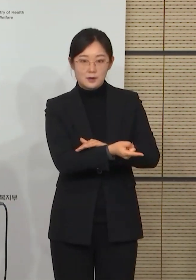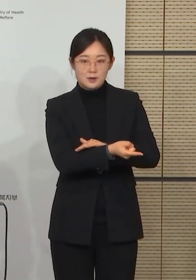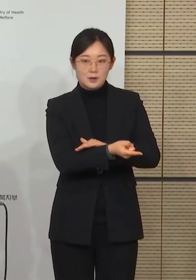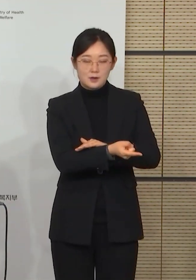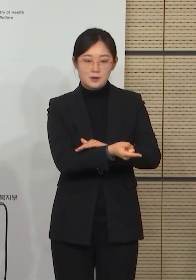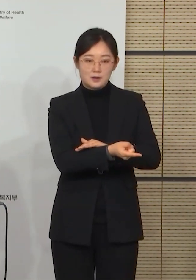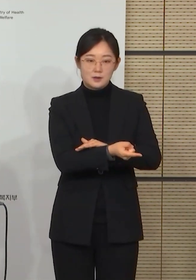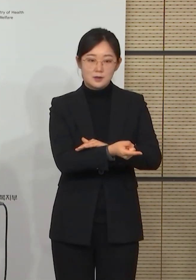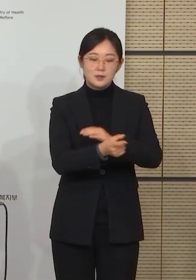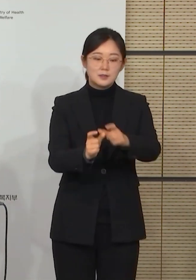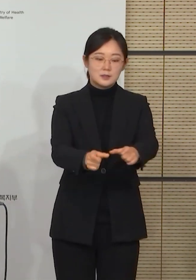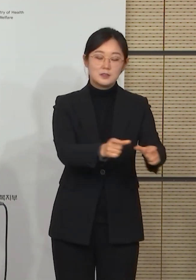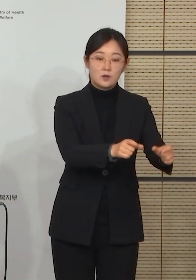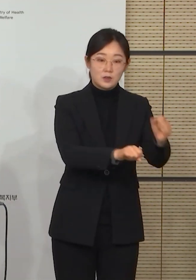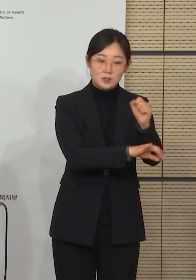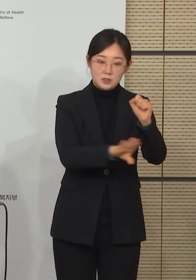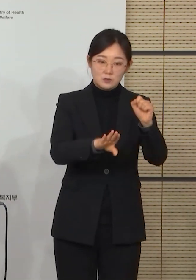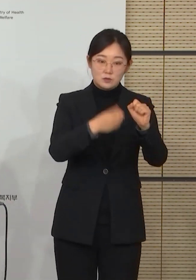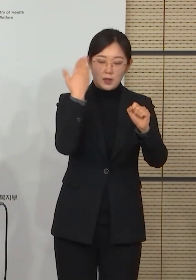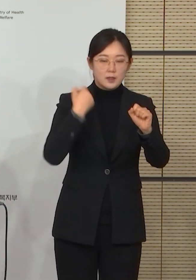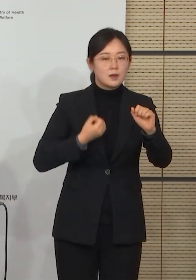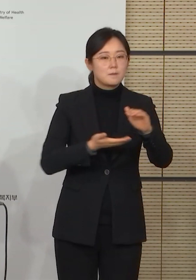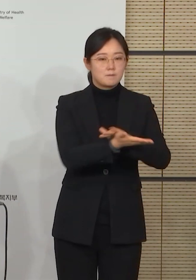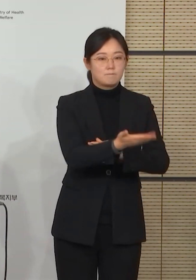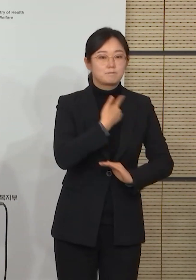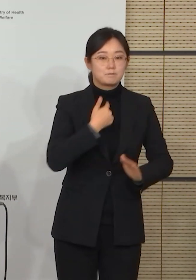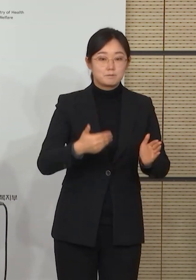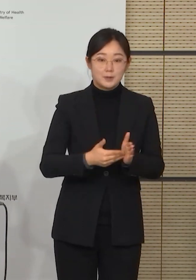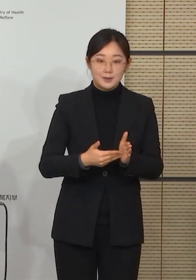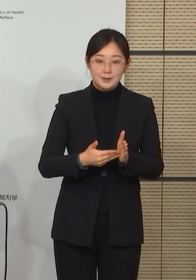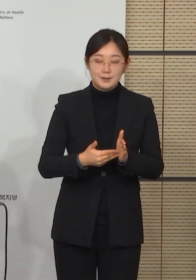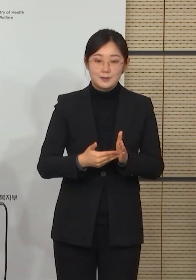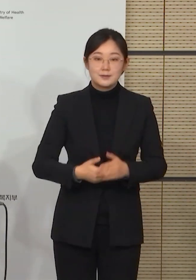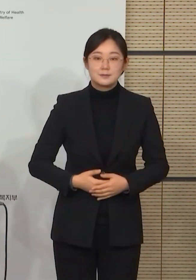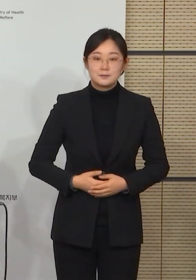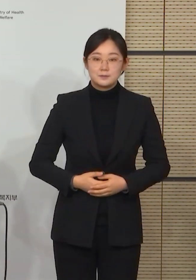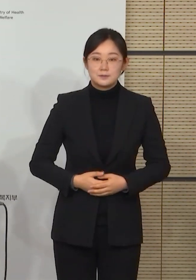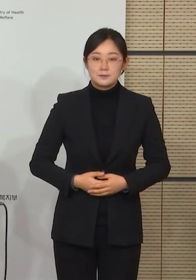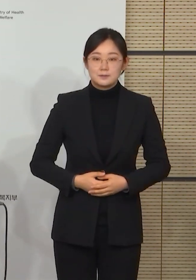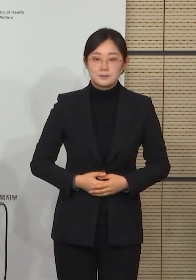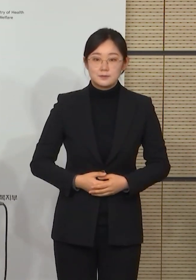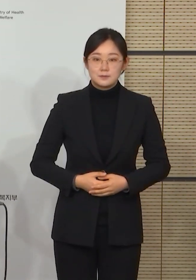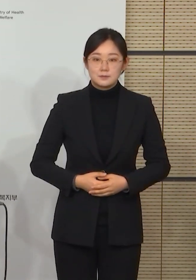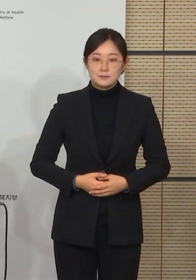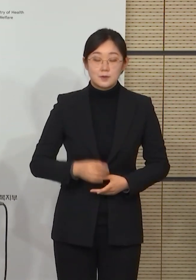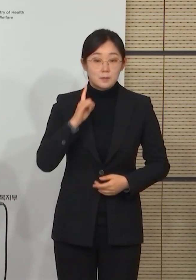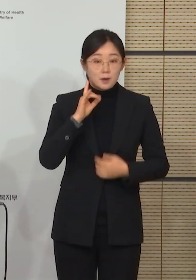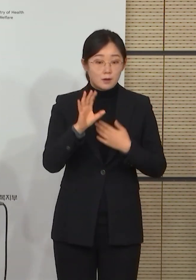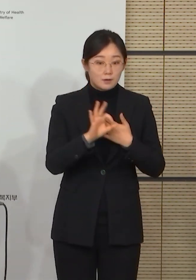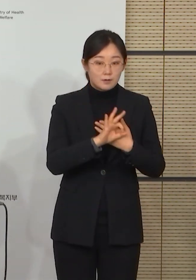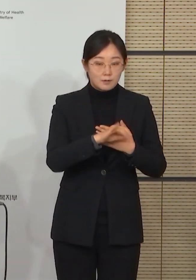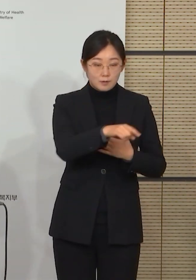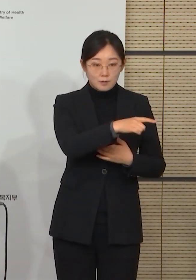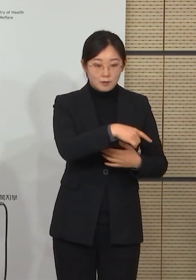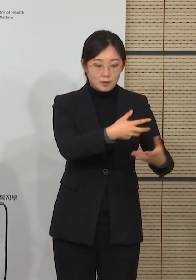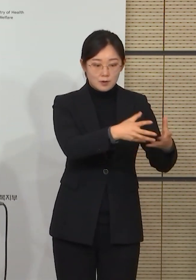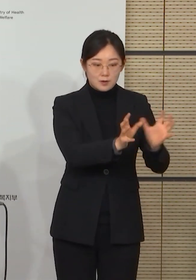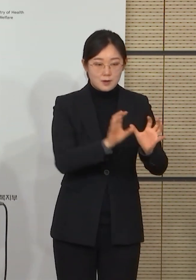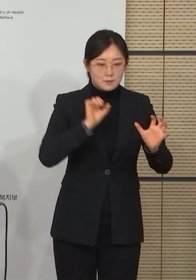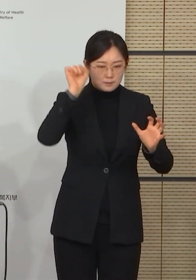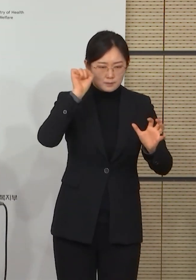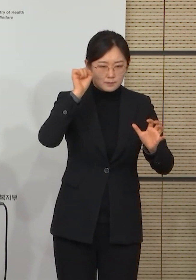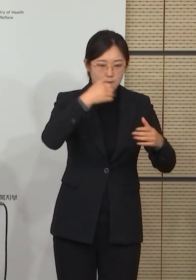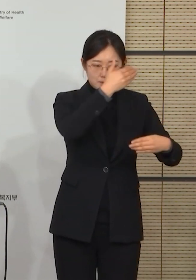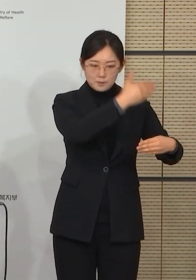지방자치단체에 가이드라인을 제시했었는데 집단 행동 시 진료개시 명령이 발동하는